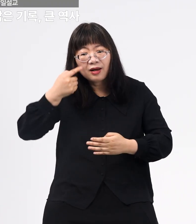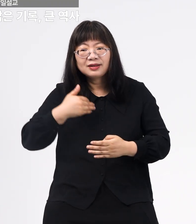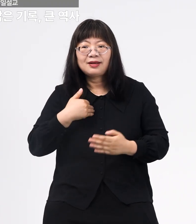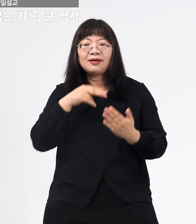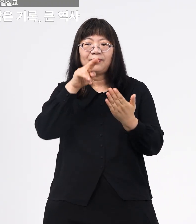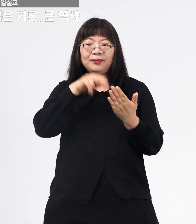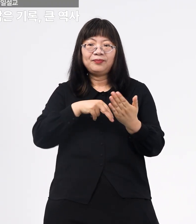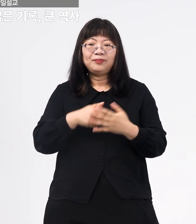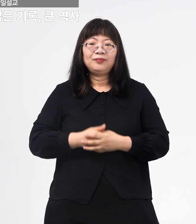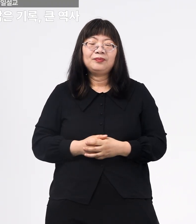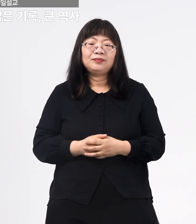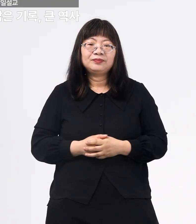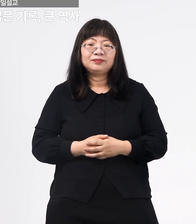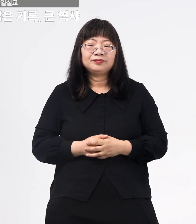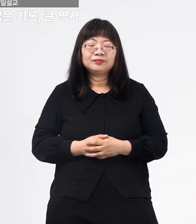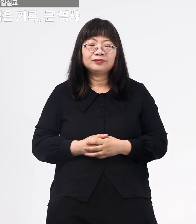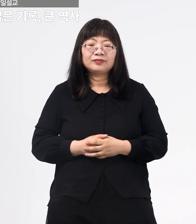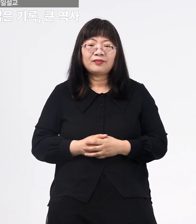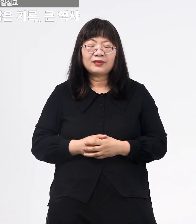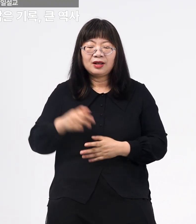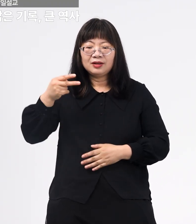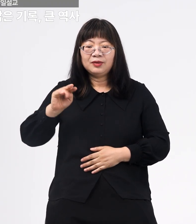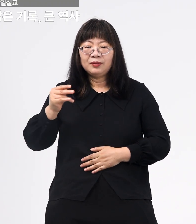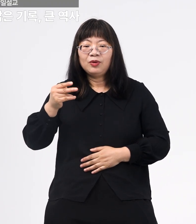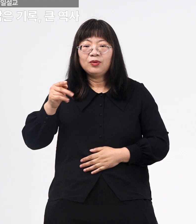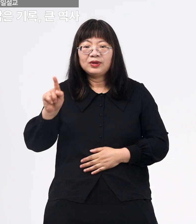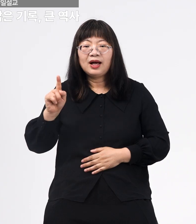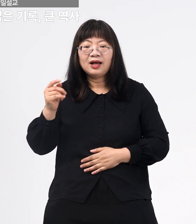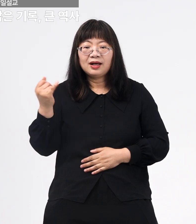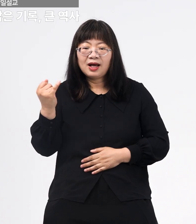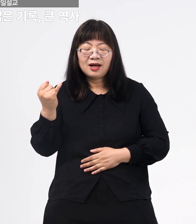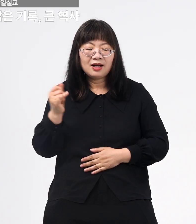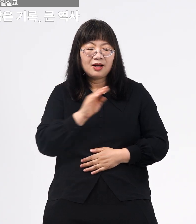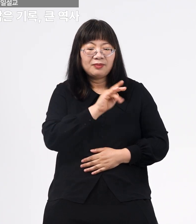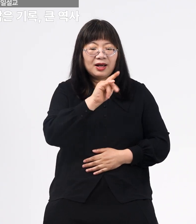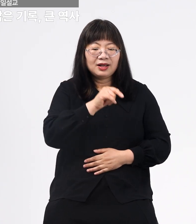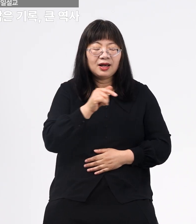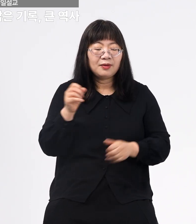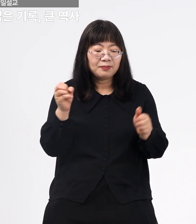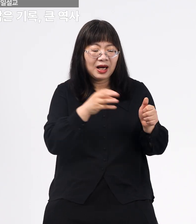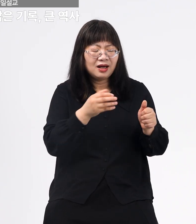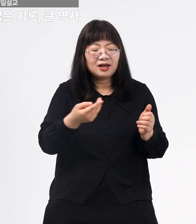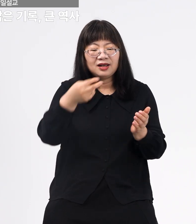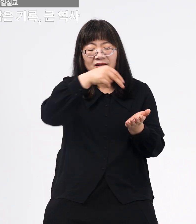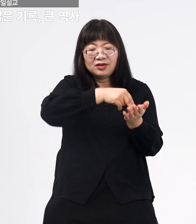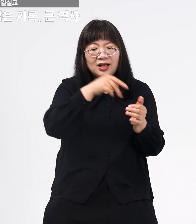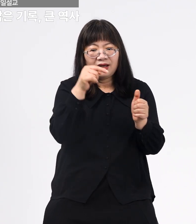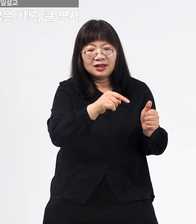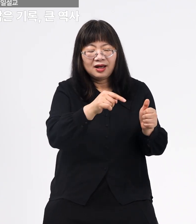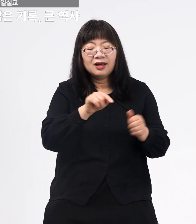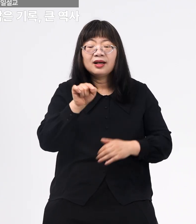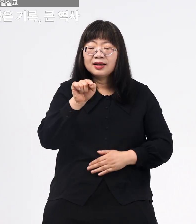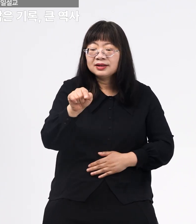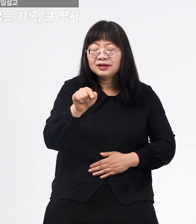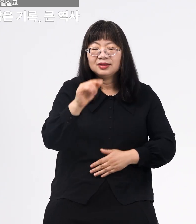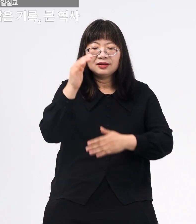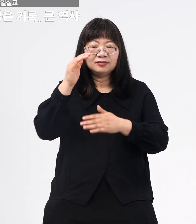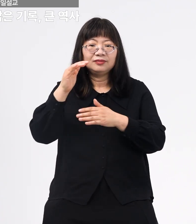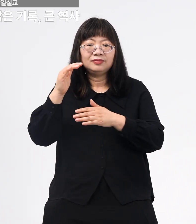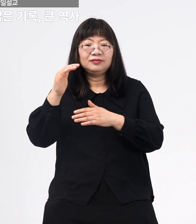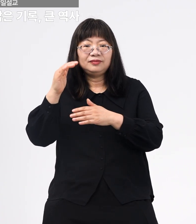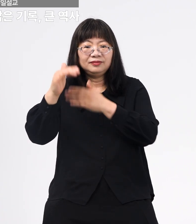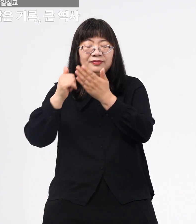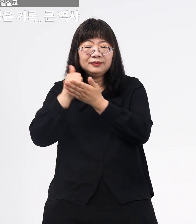제가 읽겠습니다. 드보라가 바락에게 이르되 일어나라. 이는 여호와께서